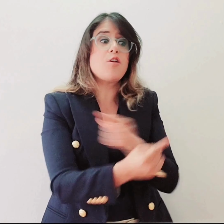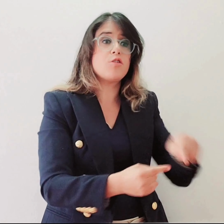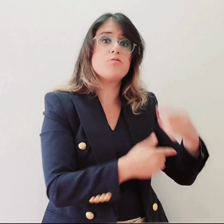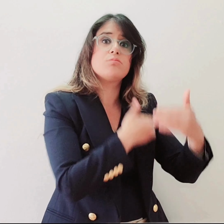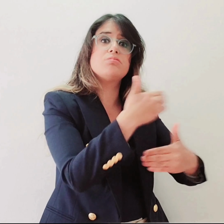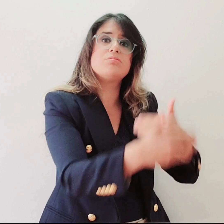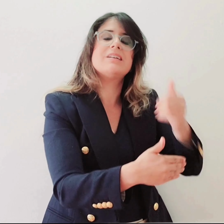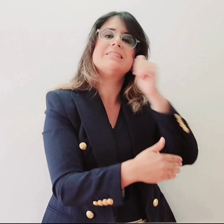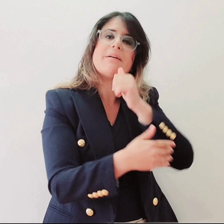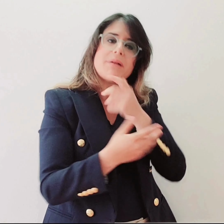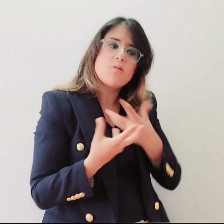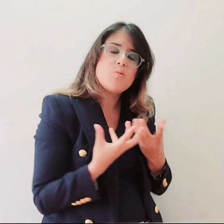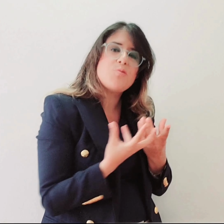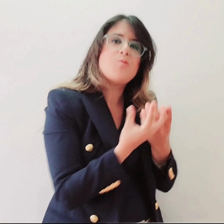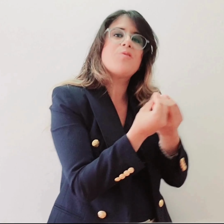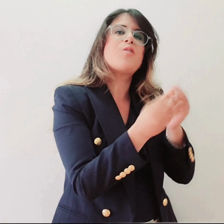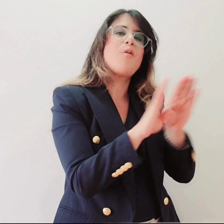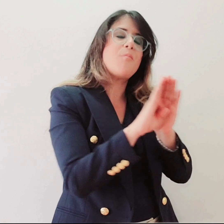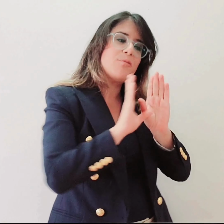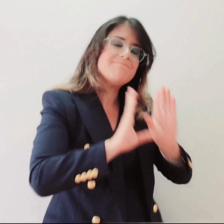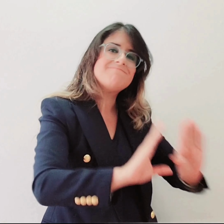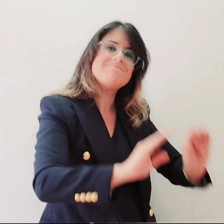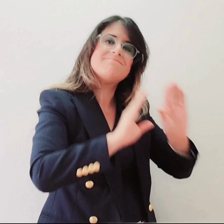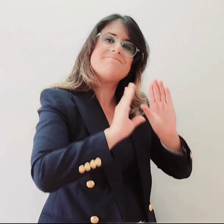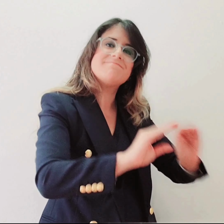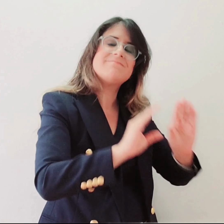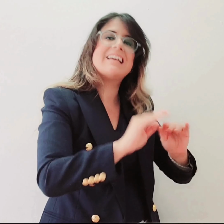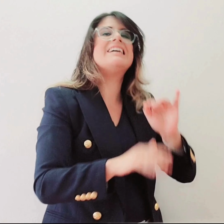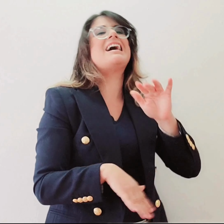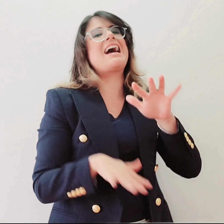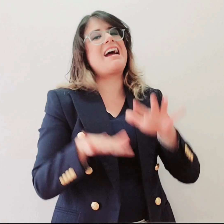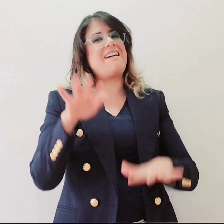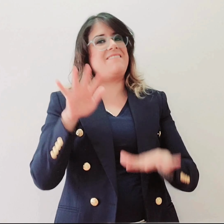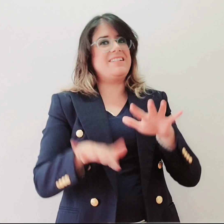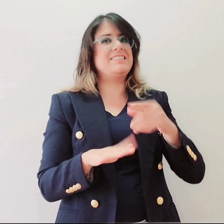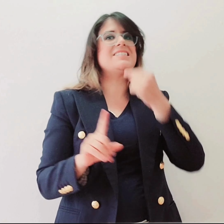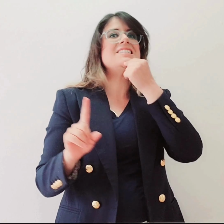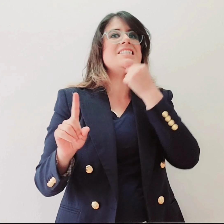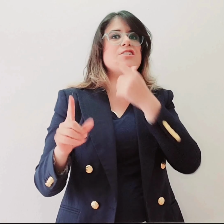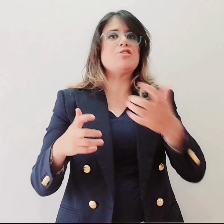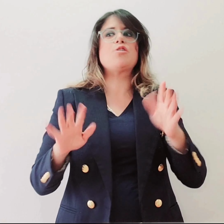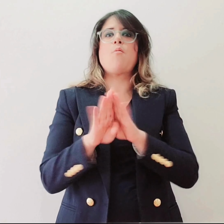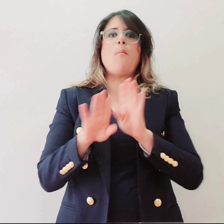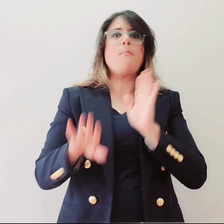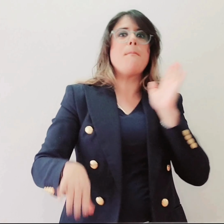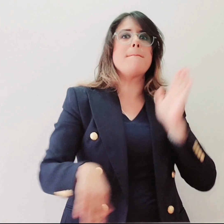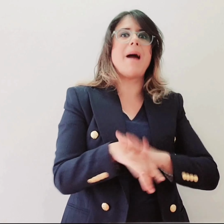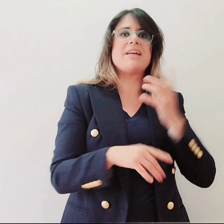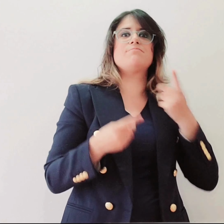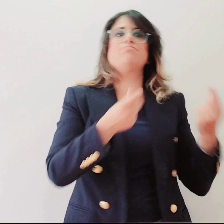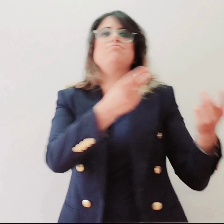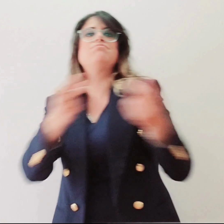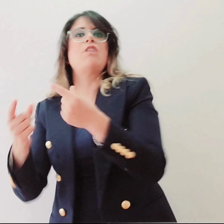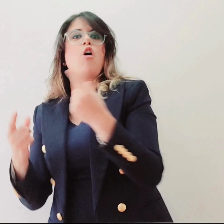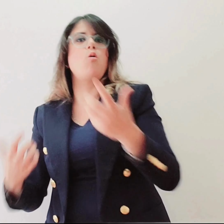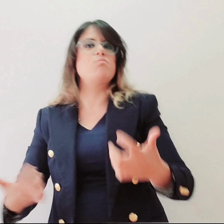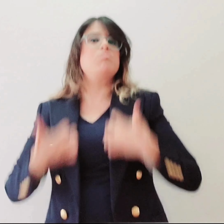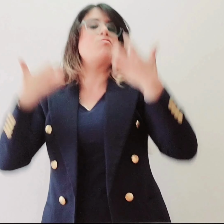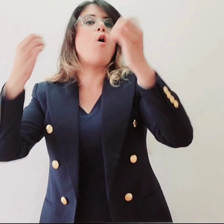están viviendo los niños, tenemos que acompañarlos en el proceso. Y entonces, sí se ven de repente a veces niños más desbordados, se ven a veces desbordes más